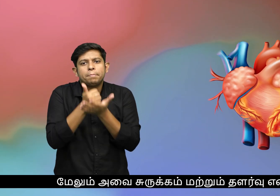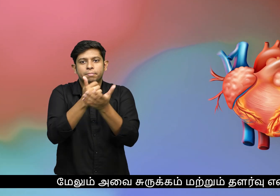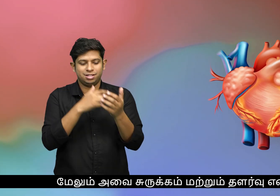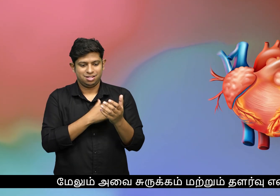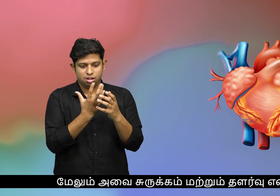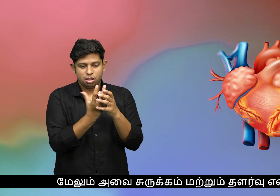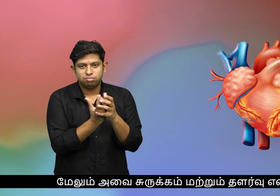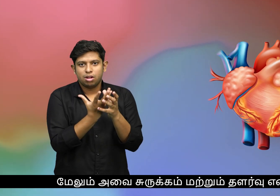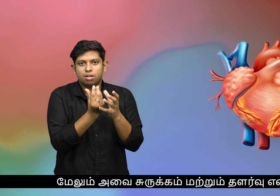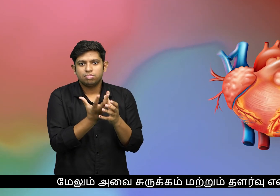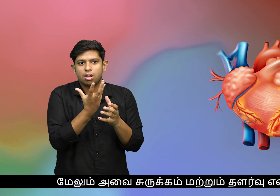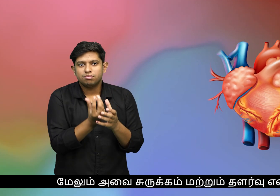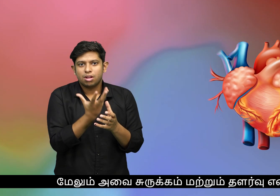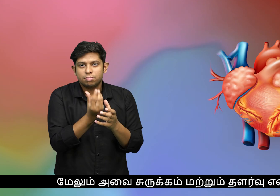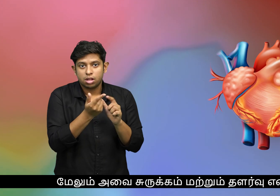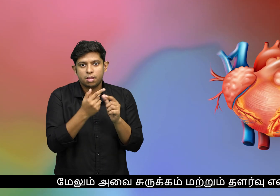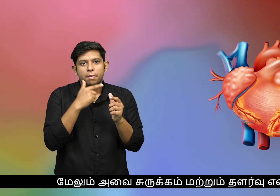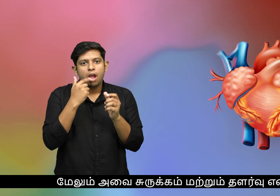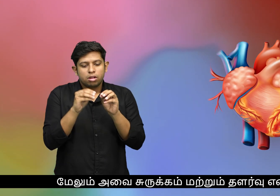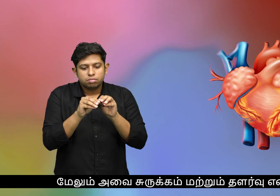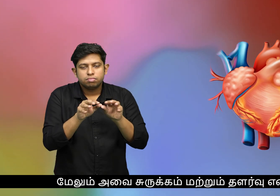மேலும் அவை சுருக்கம் மற்றும் தளர்வு எனப்படும்